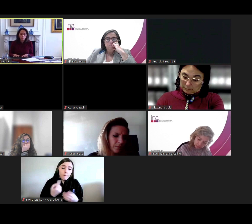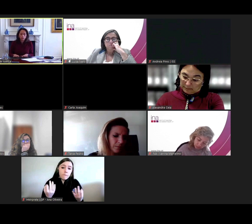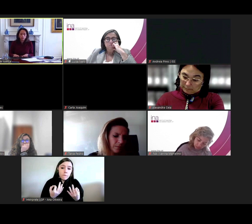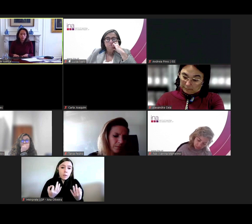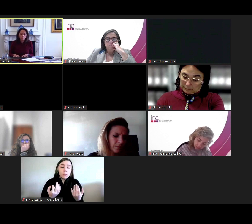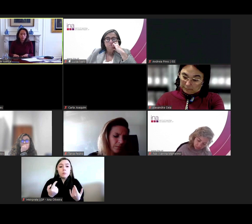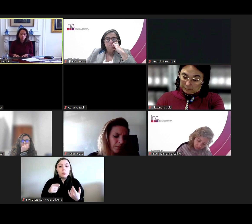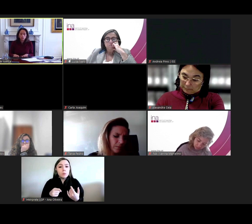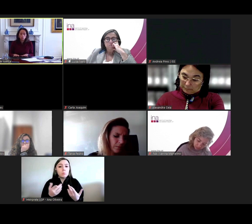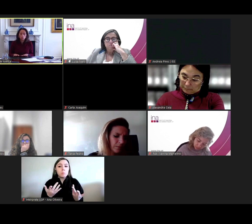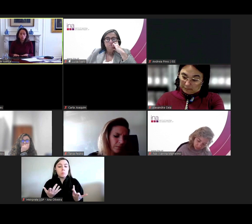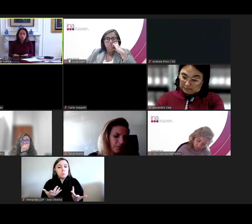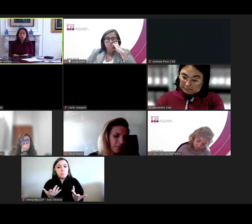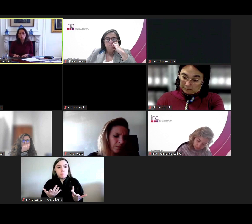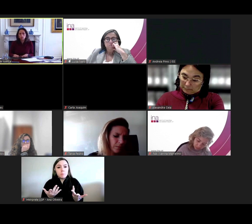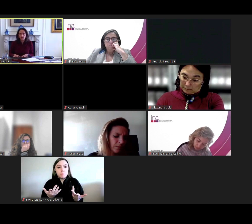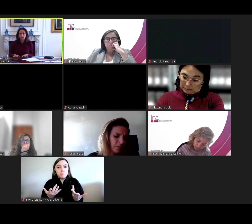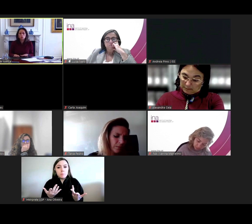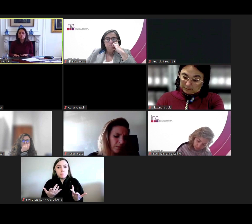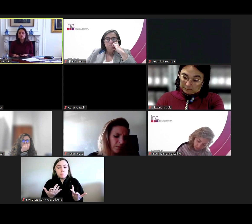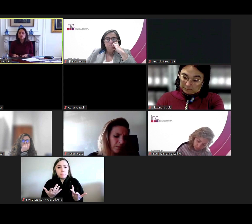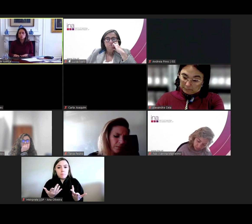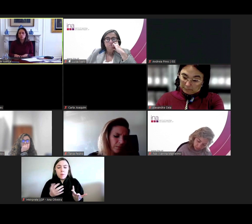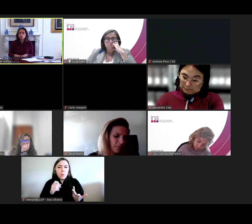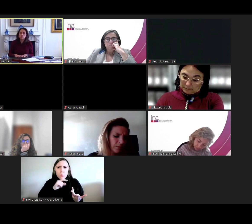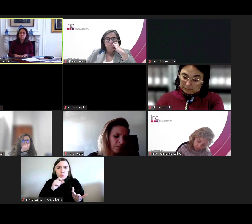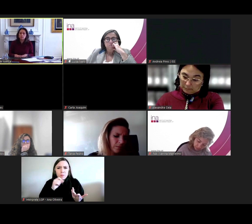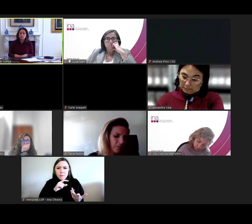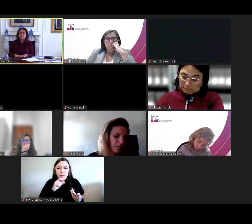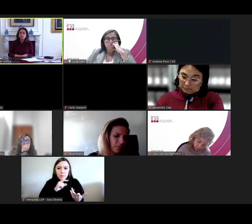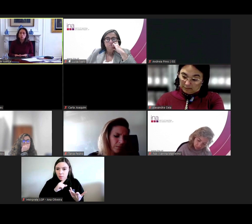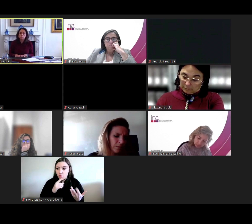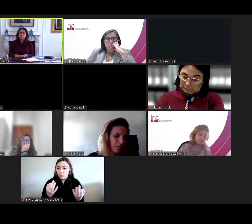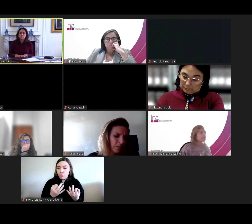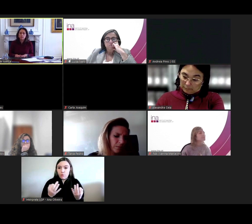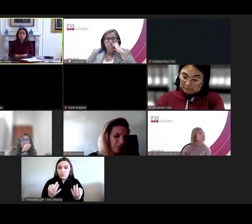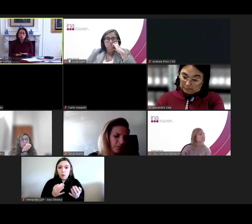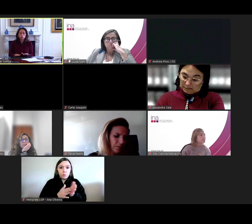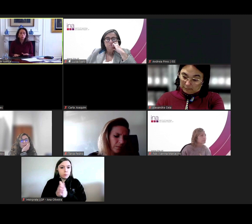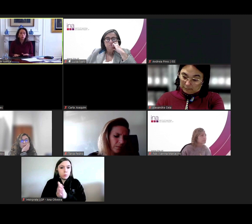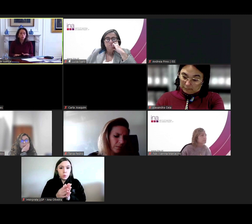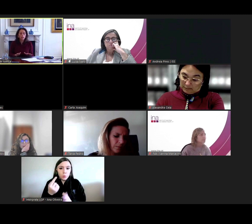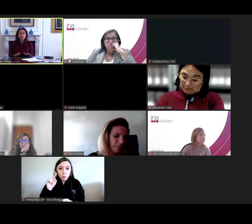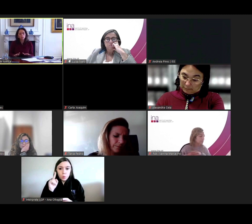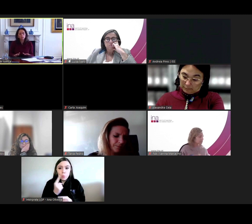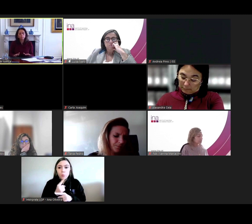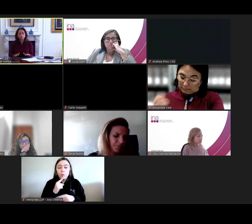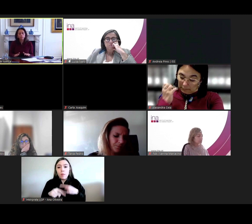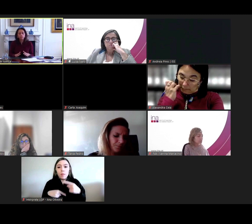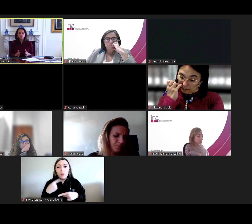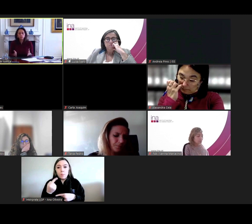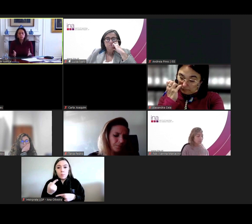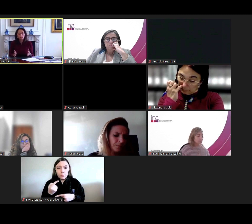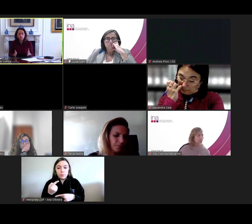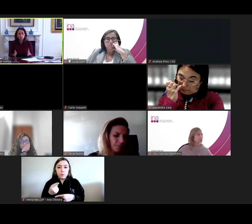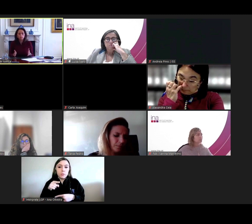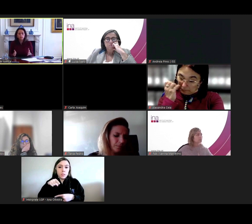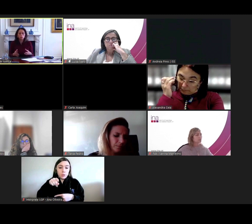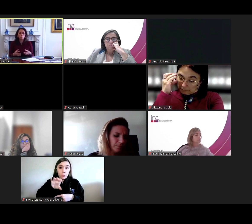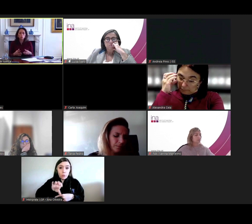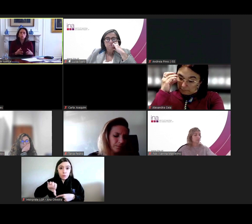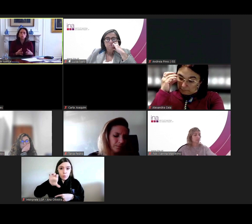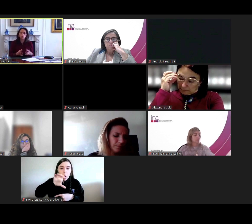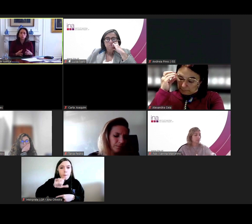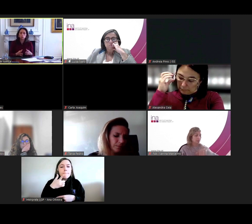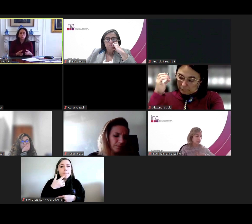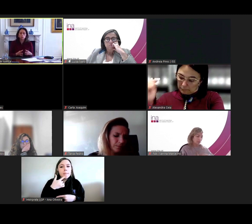não são faculdades que tenham vindo a ser utilizadas porque depois esta interpretação também